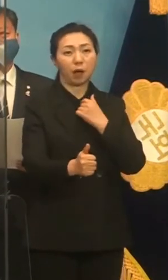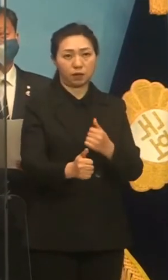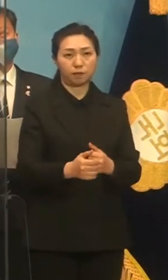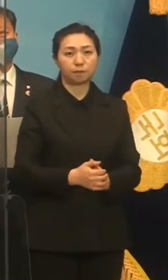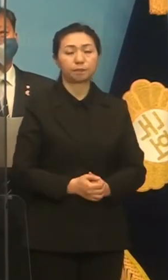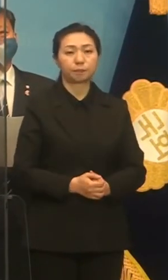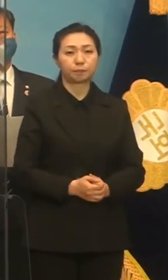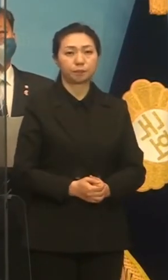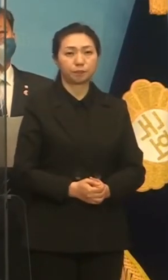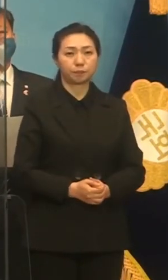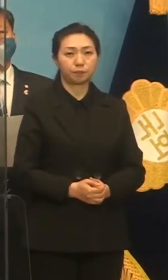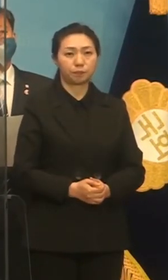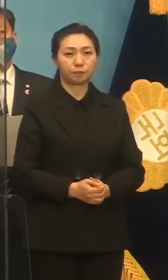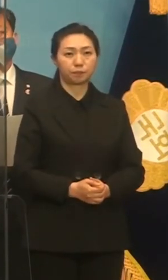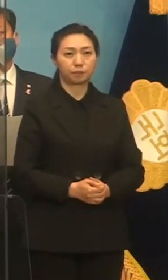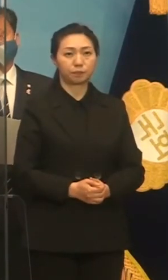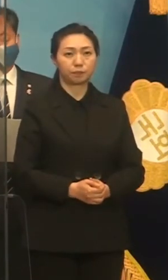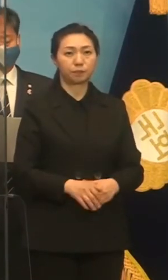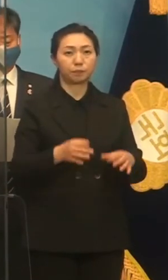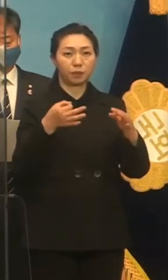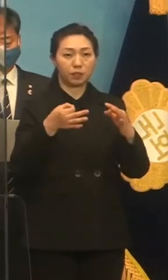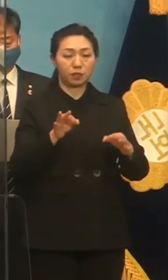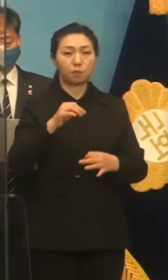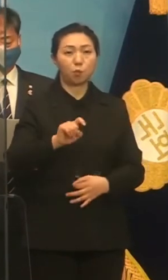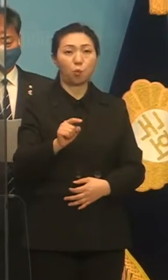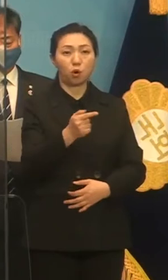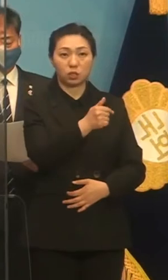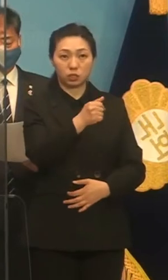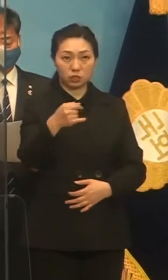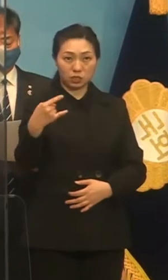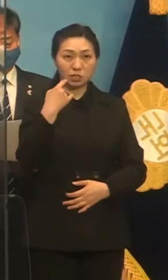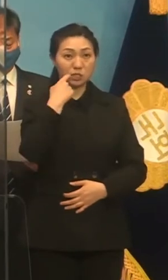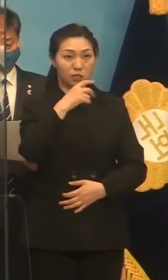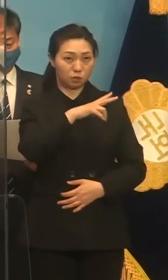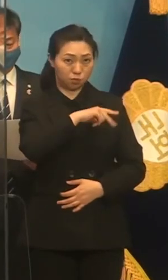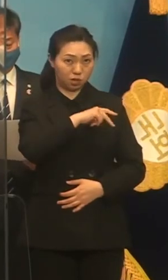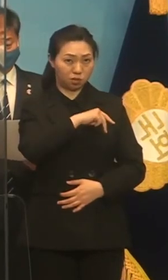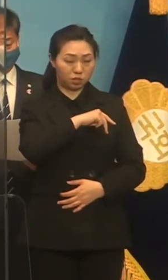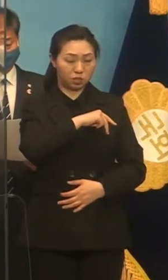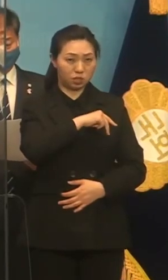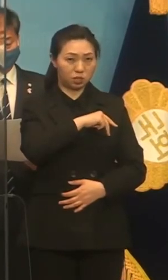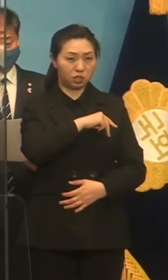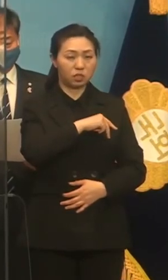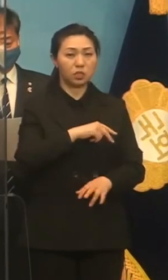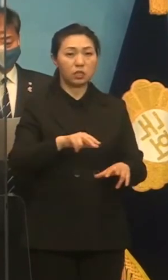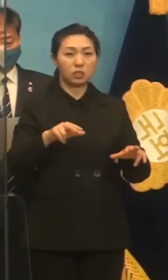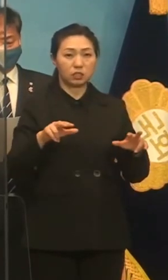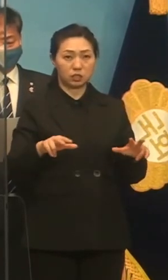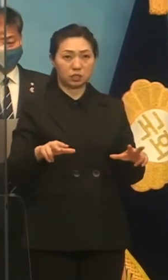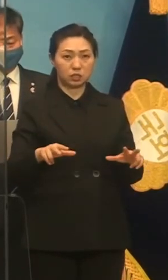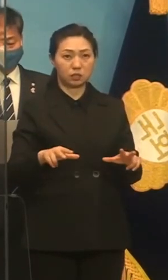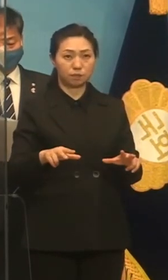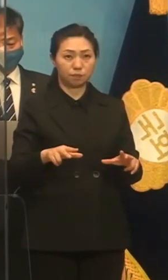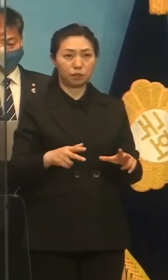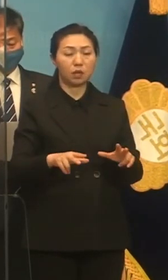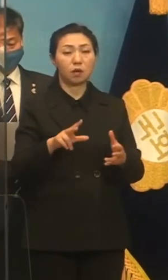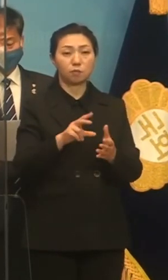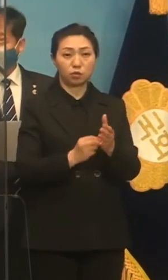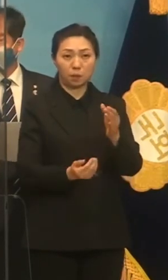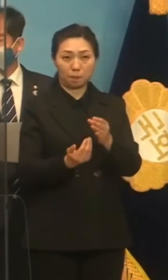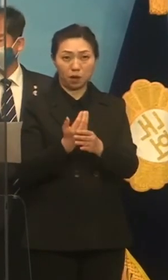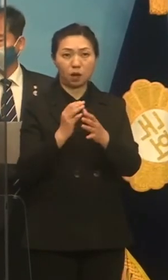저 아 응원이 뭘 어 바랑 테러가 예